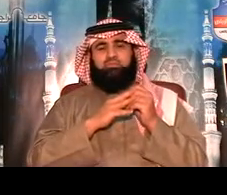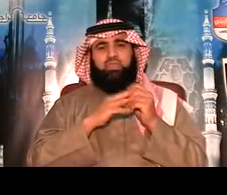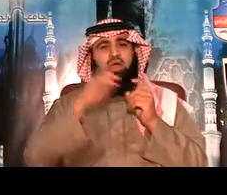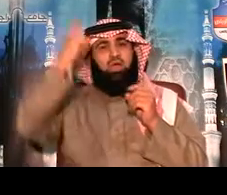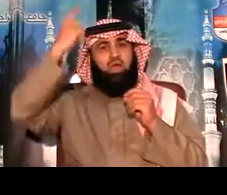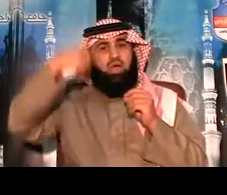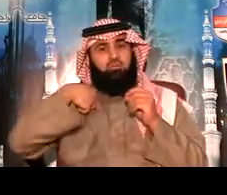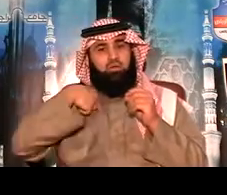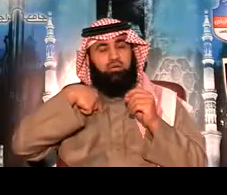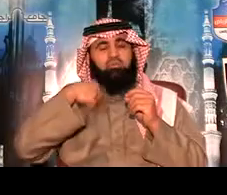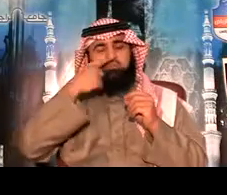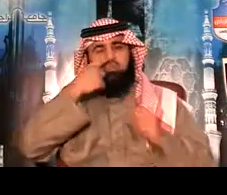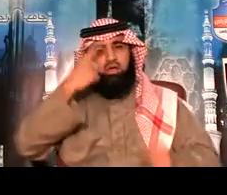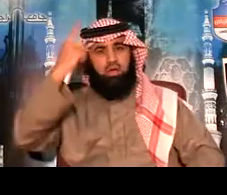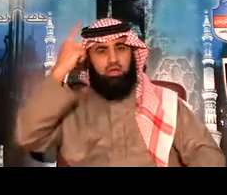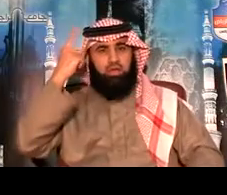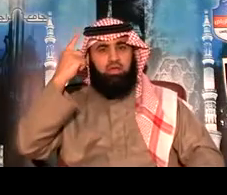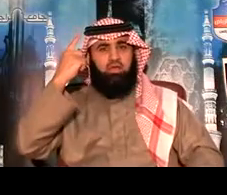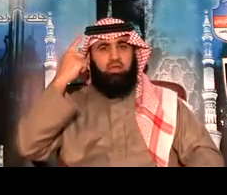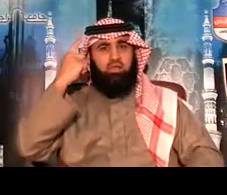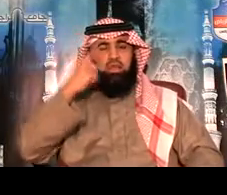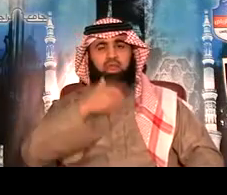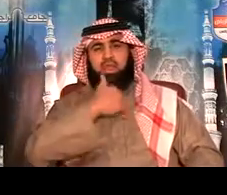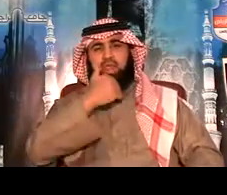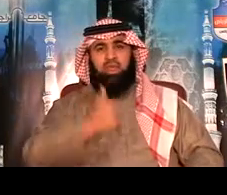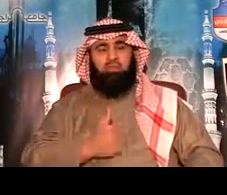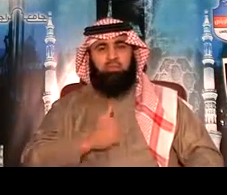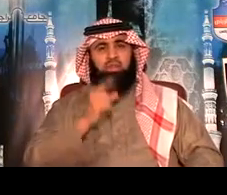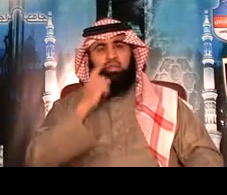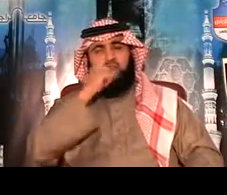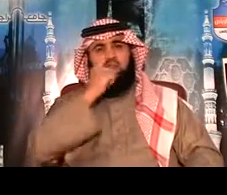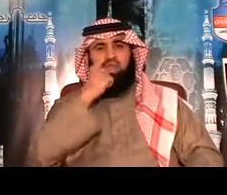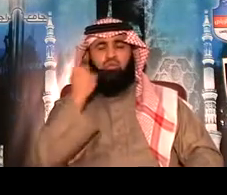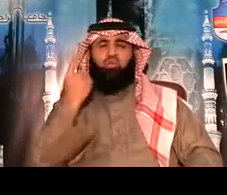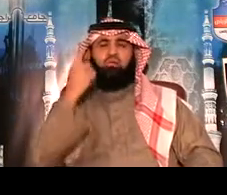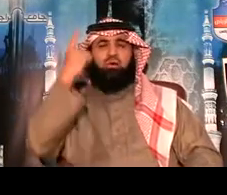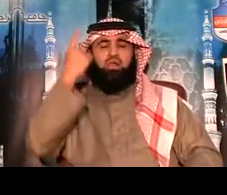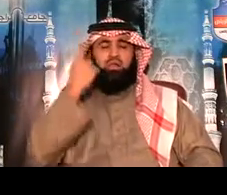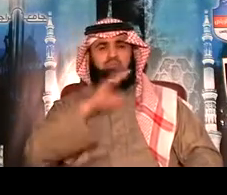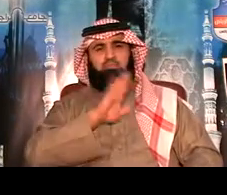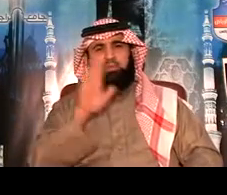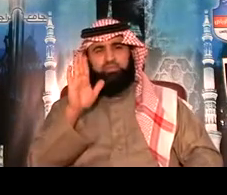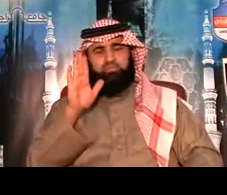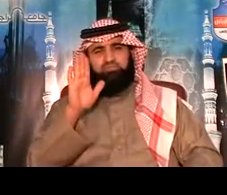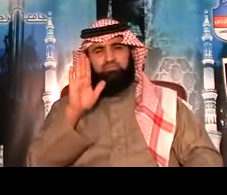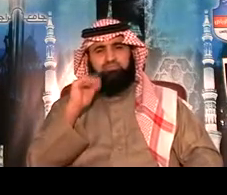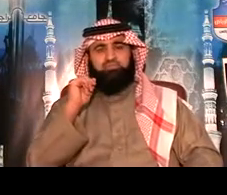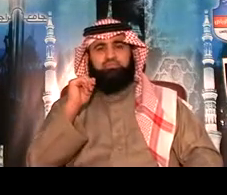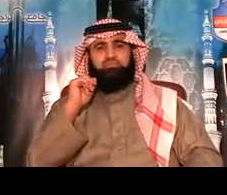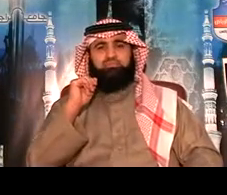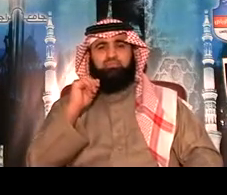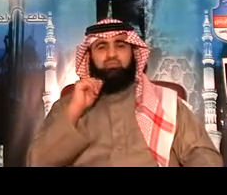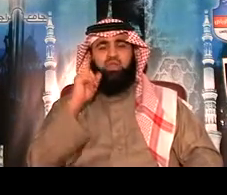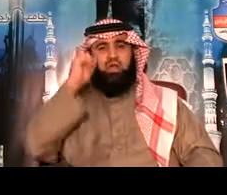إلا ليعبدوا الله مخلصين له الدين، وجعل سبحانه وتعالى الإخلاص